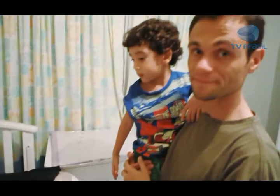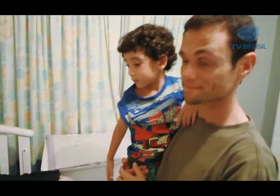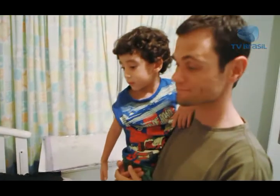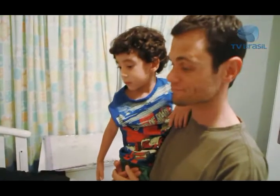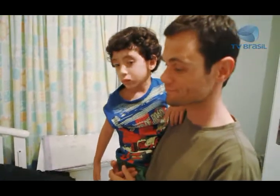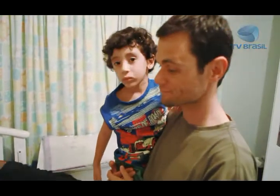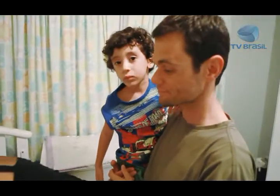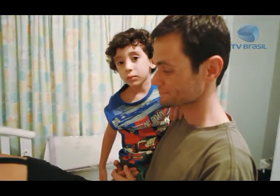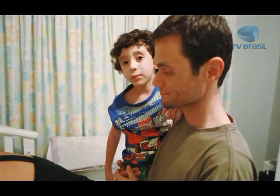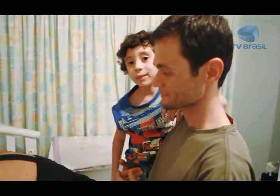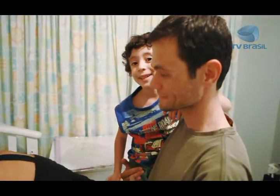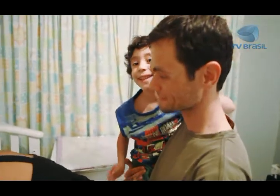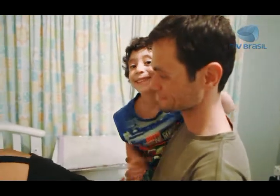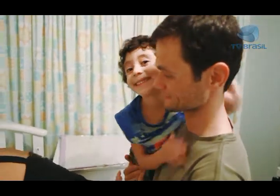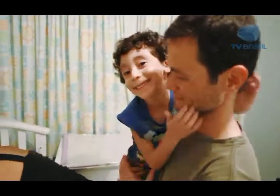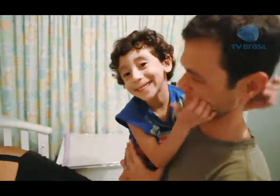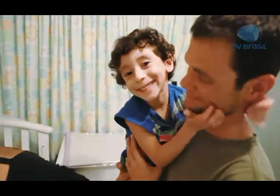segura um menino no colo que sorri.